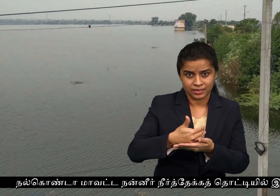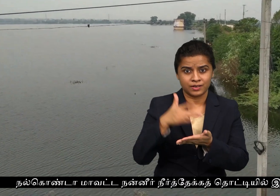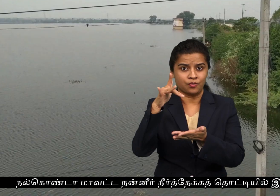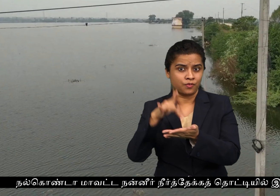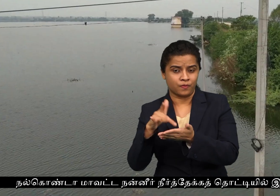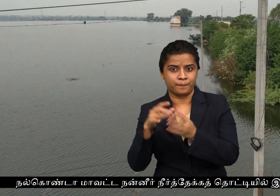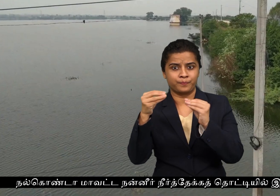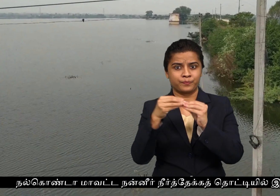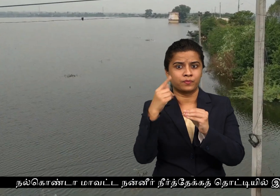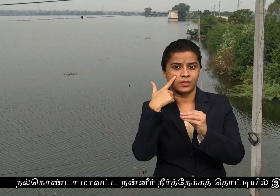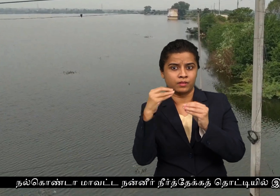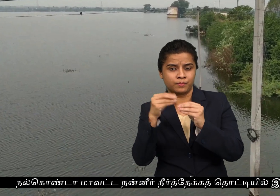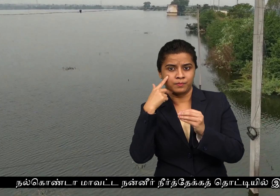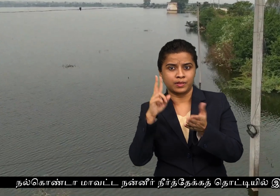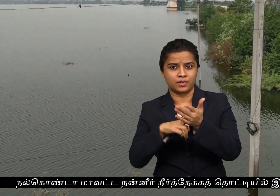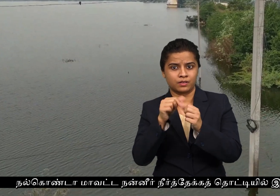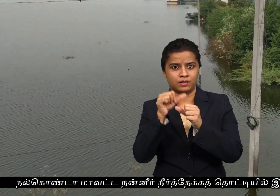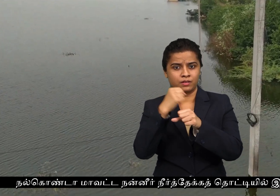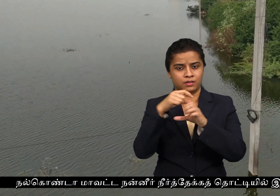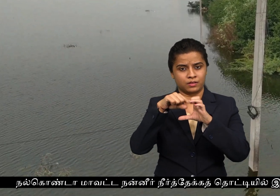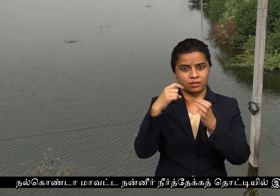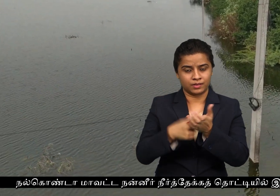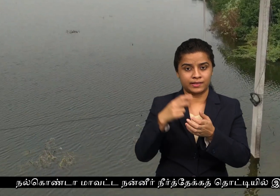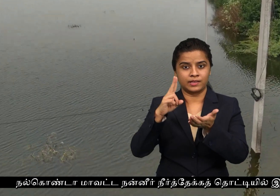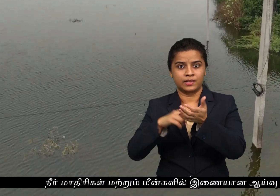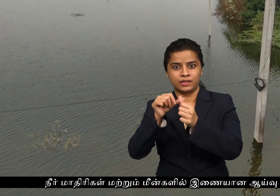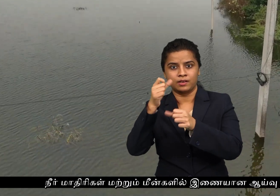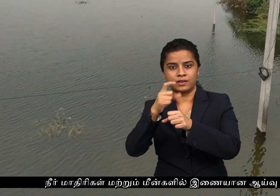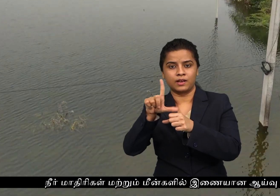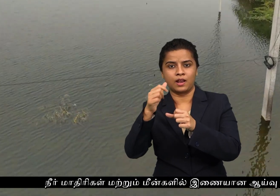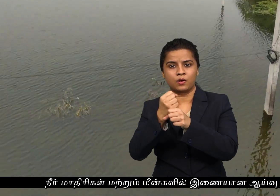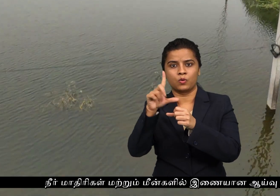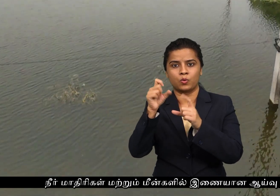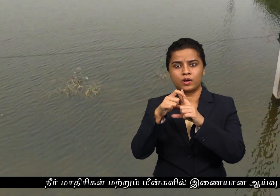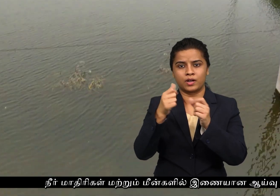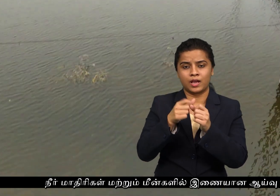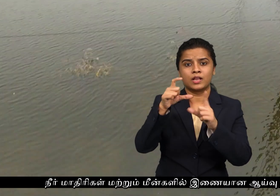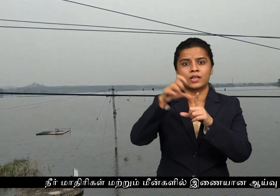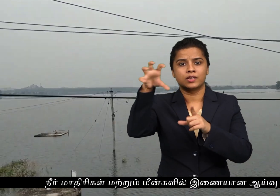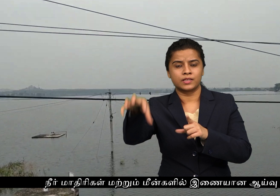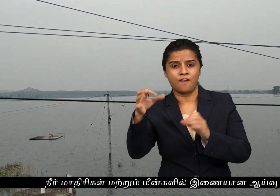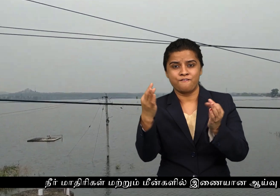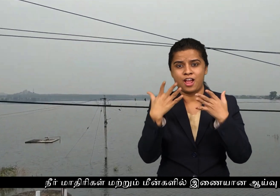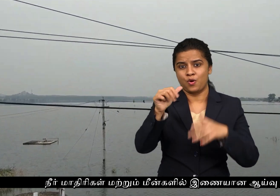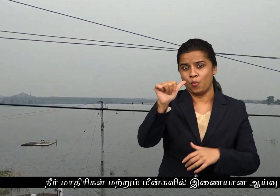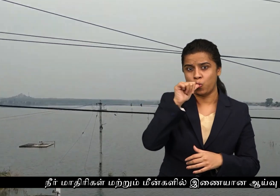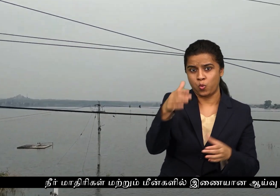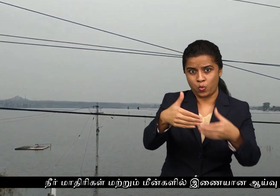மாவட்ட நன்னீர் நீர்த்தேக்க தொட்டியிலிருந்து சேகரிக்கப்பட்ட நீர் மாதிரிகள் மற்றும் மீன்களில் இணையான